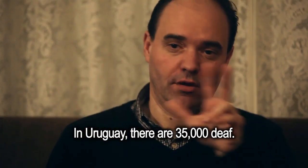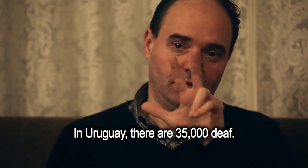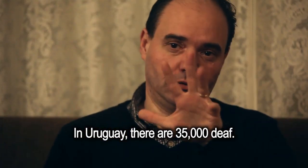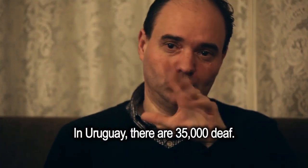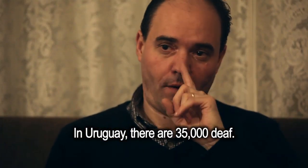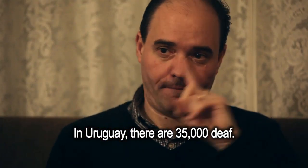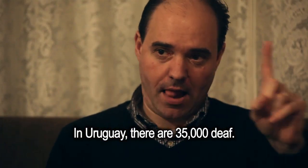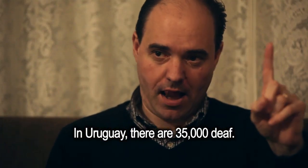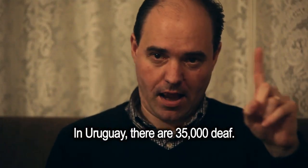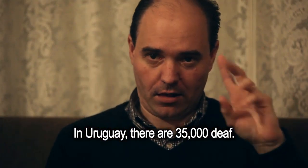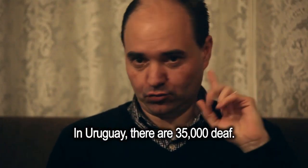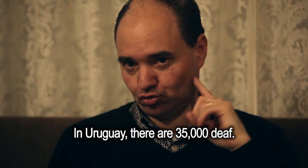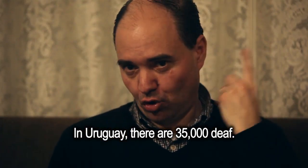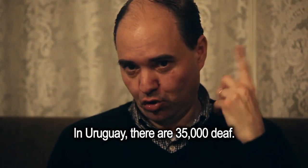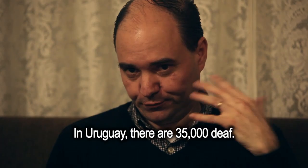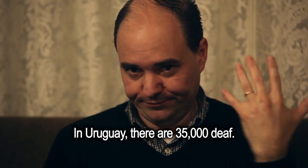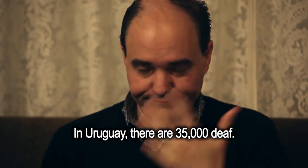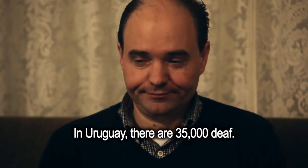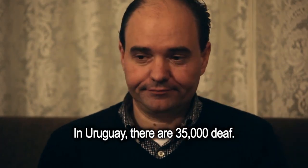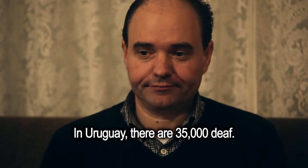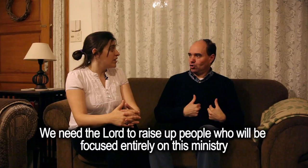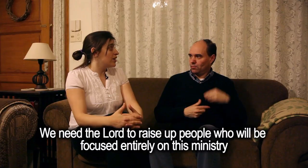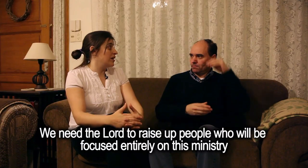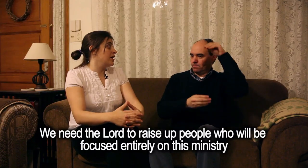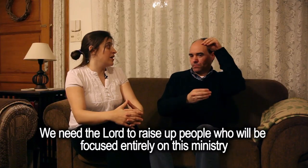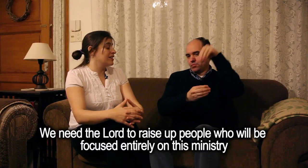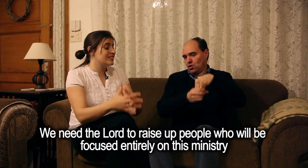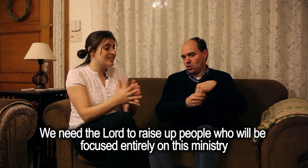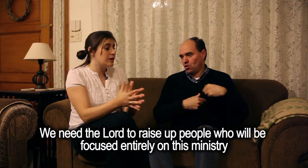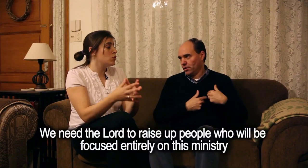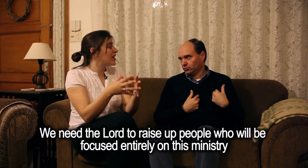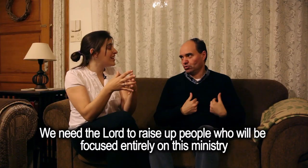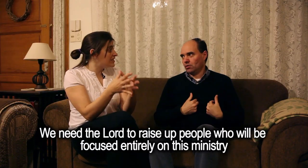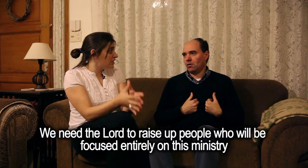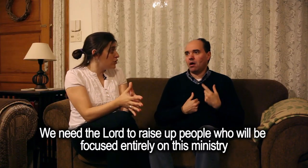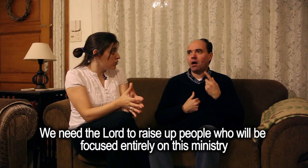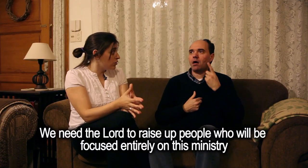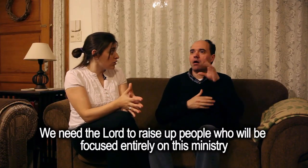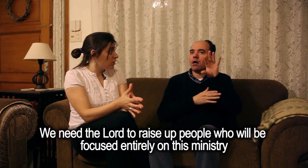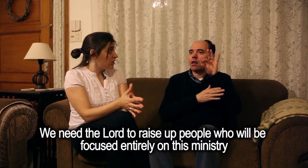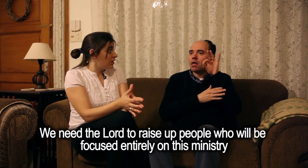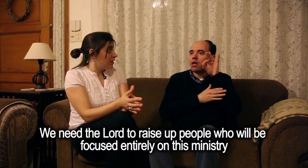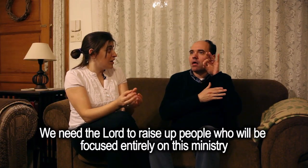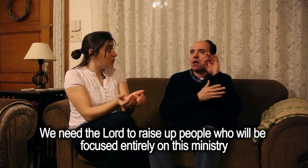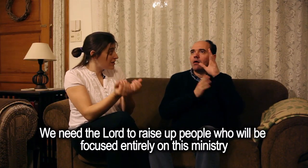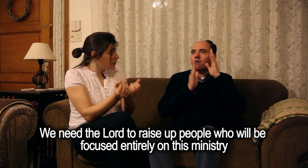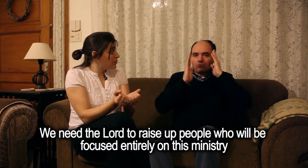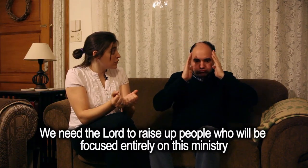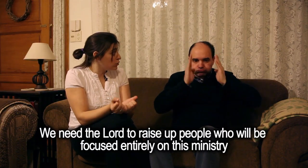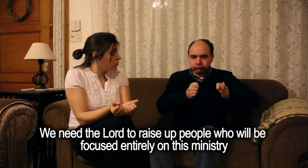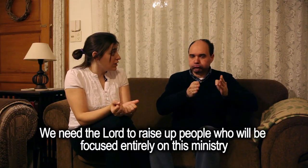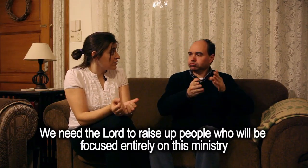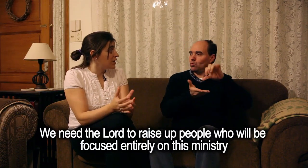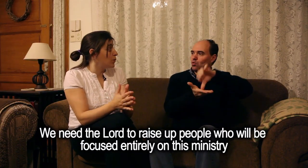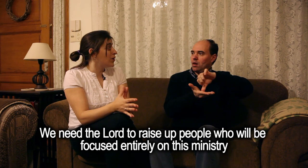Uruguay hay 35.000 sordos. Necesitamos que el Señor levante personas que puedan